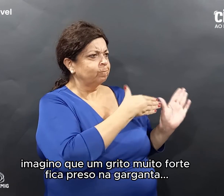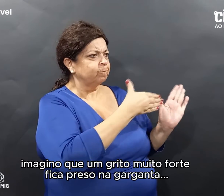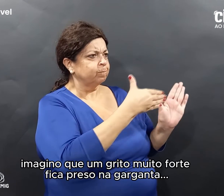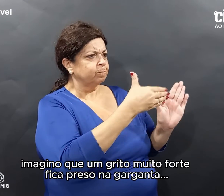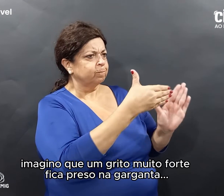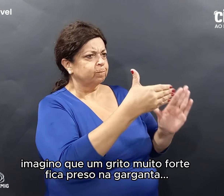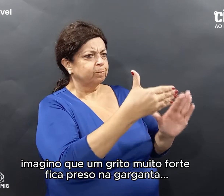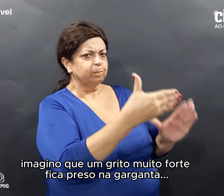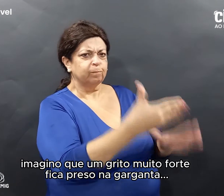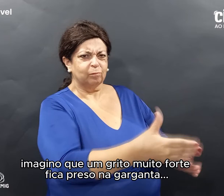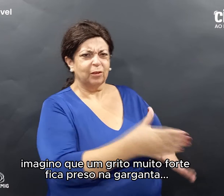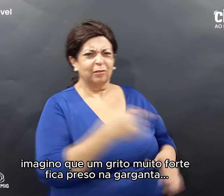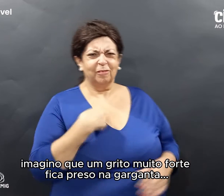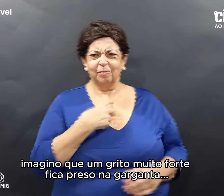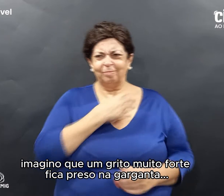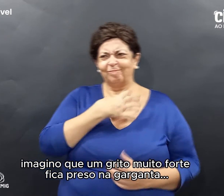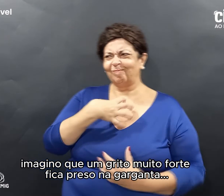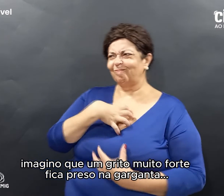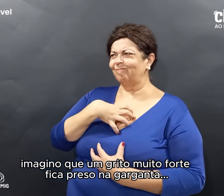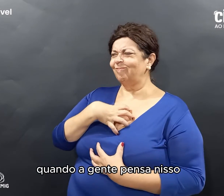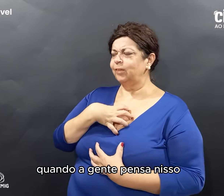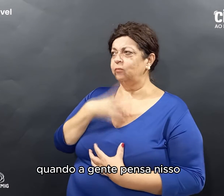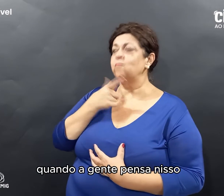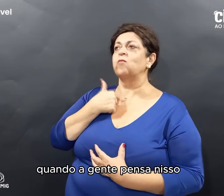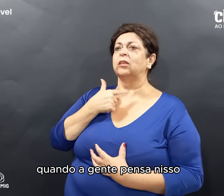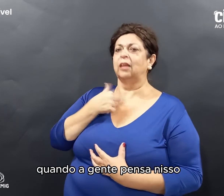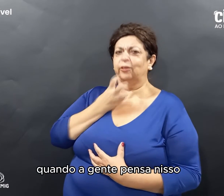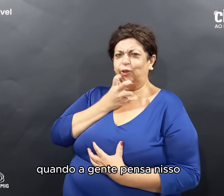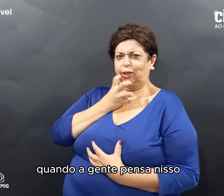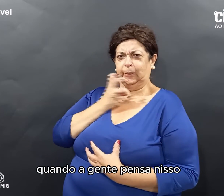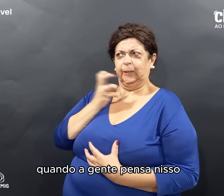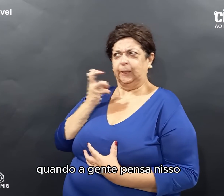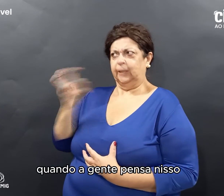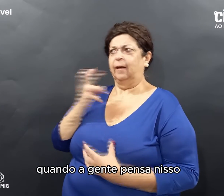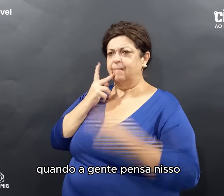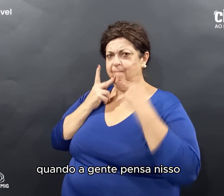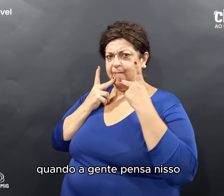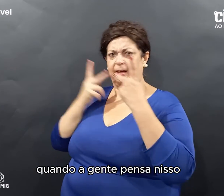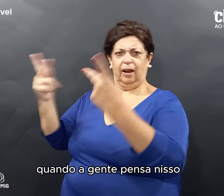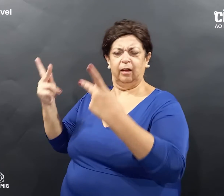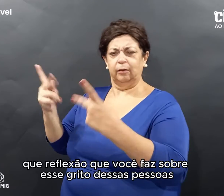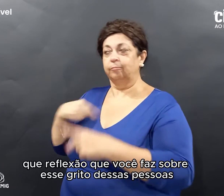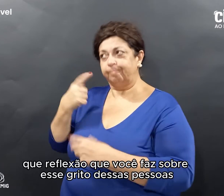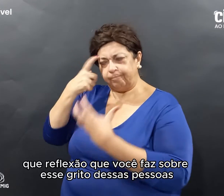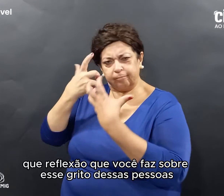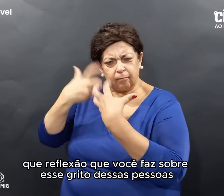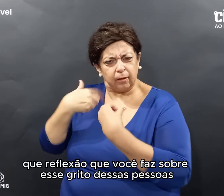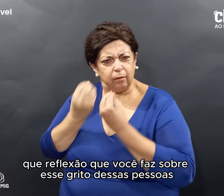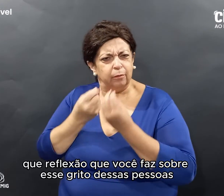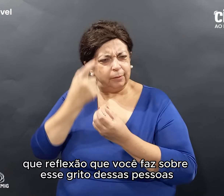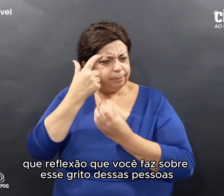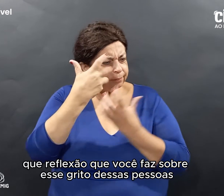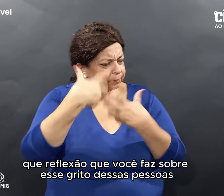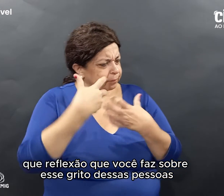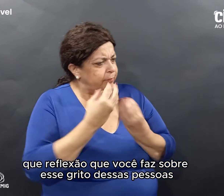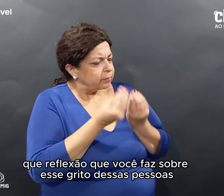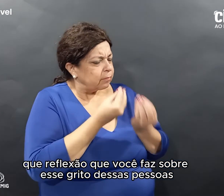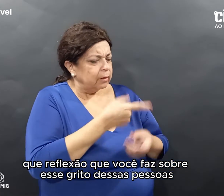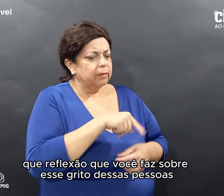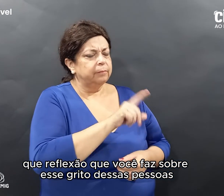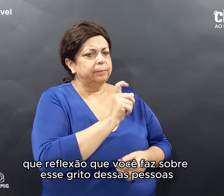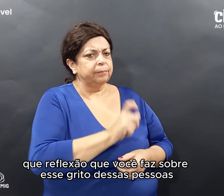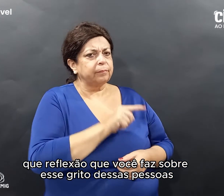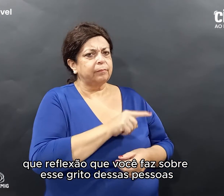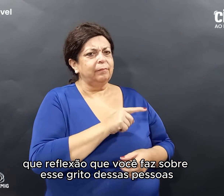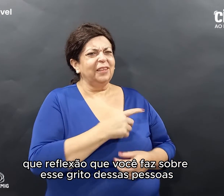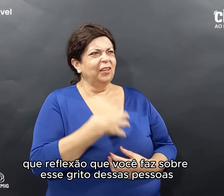eu imagino que um grito muito forte fica preso na garganta, né? E que quando a gente pensa nisso, que reflexão que você faz sobre